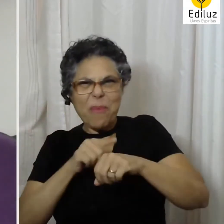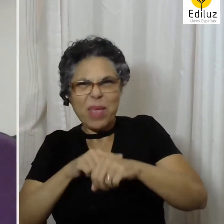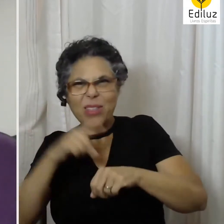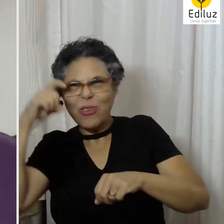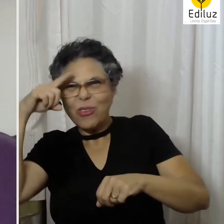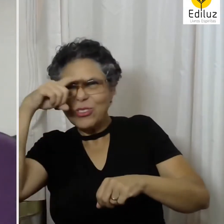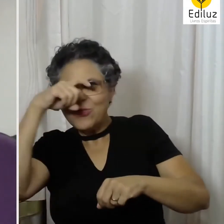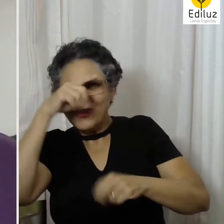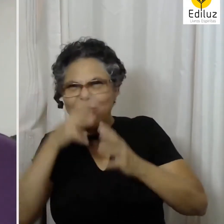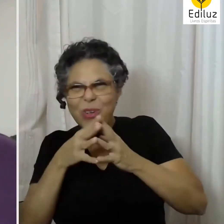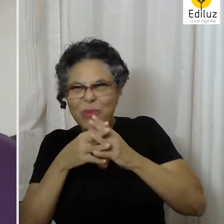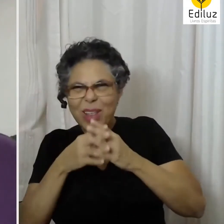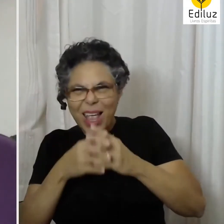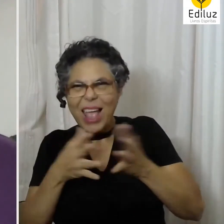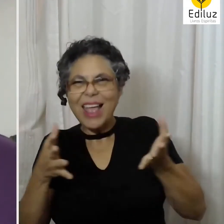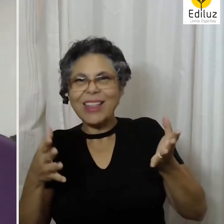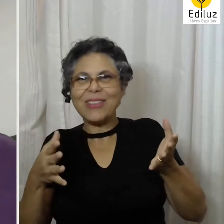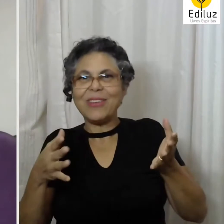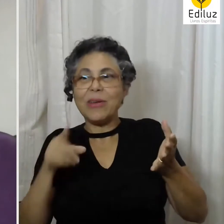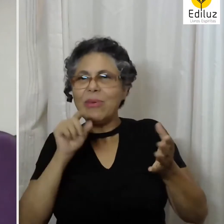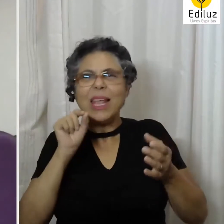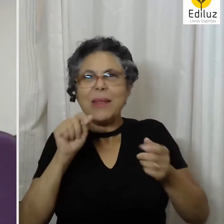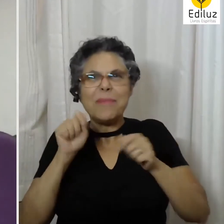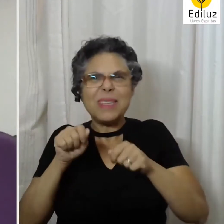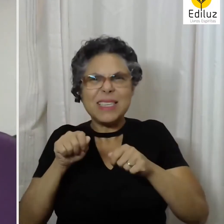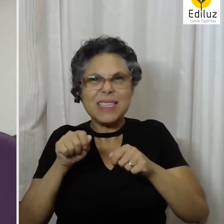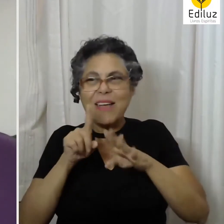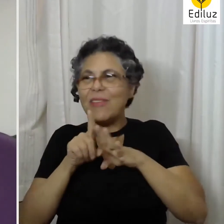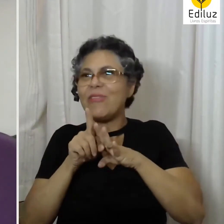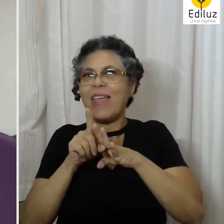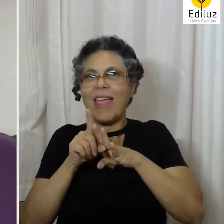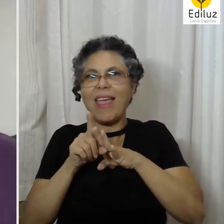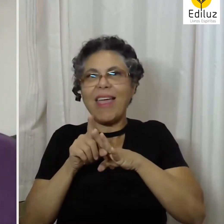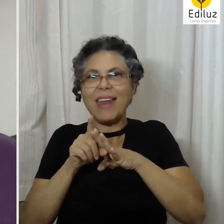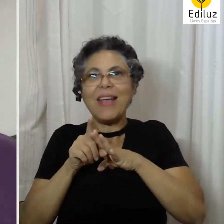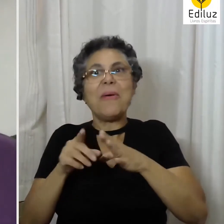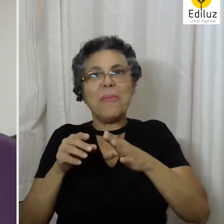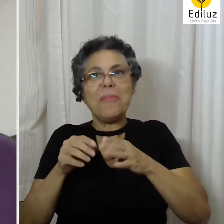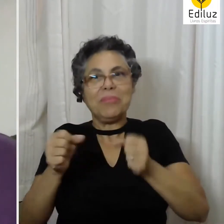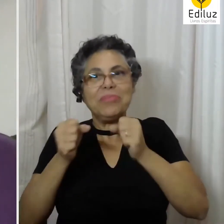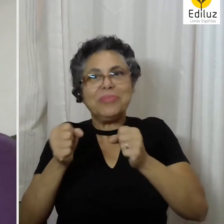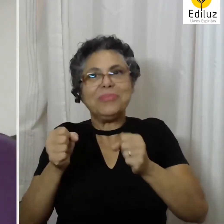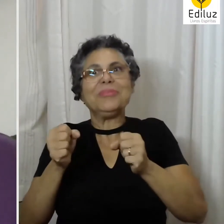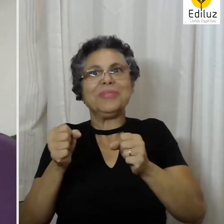E muitas vezes ele precisava contactar com essa realidade.